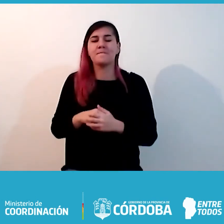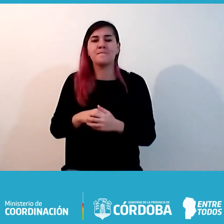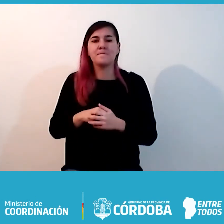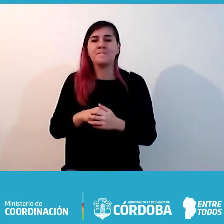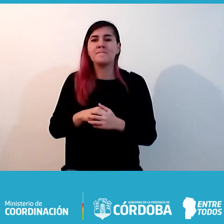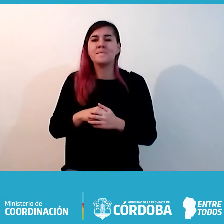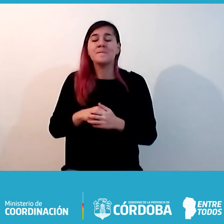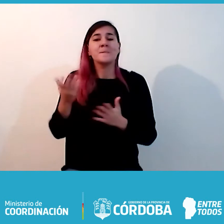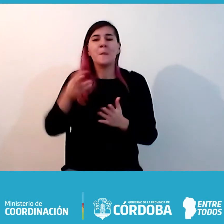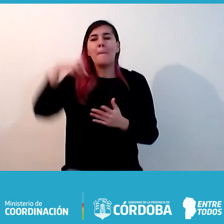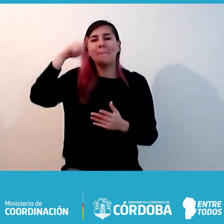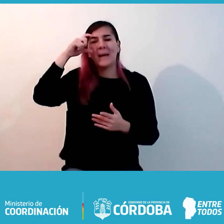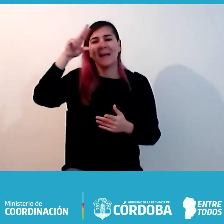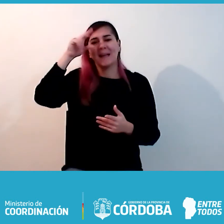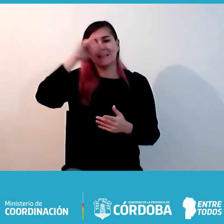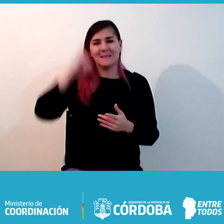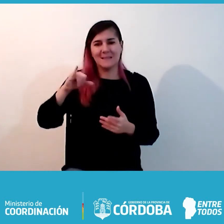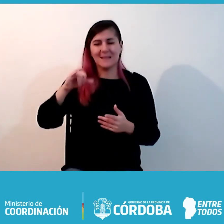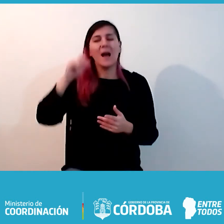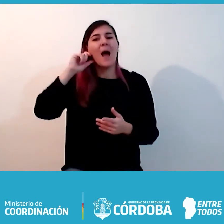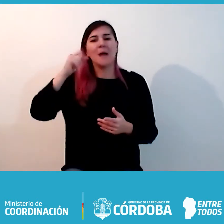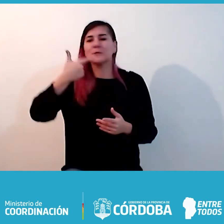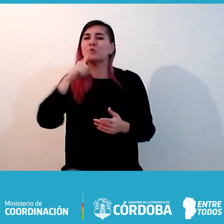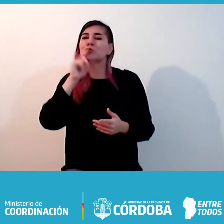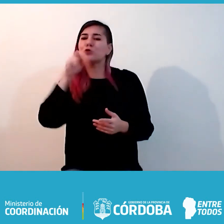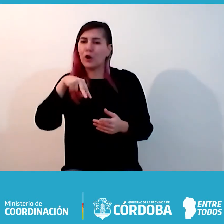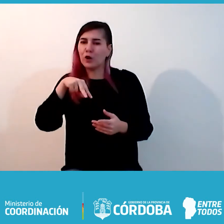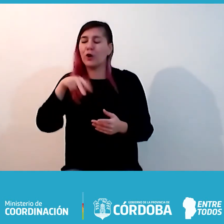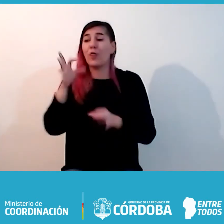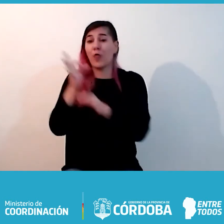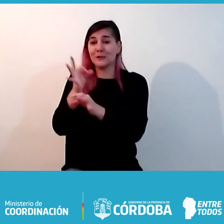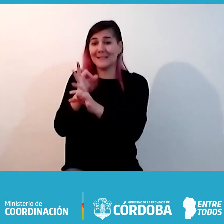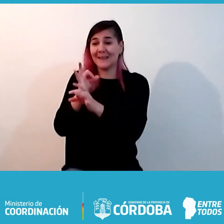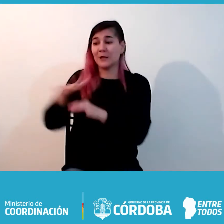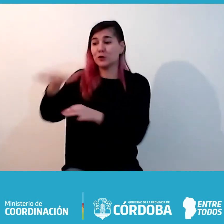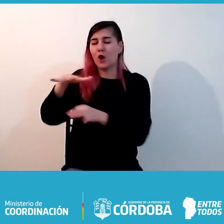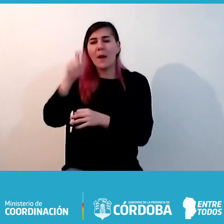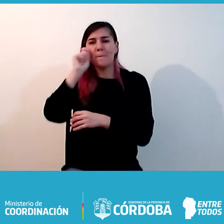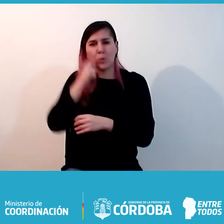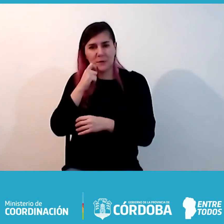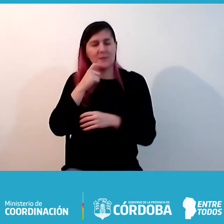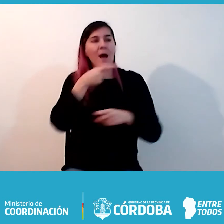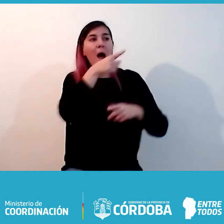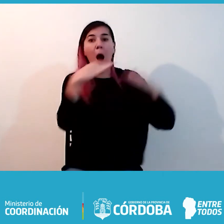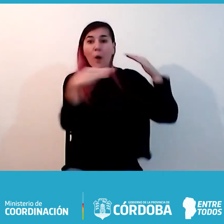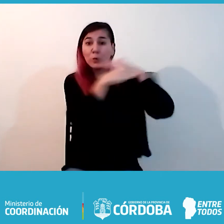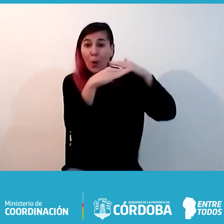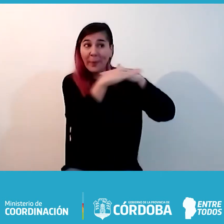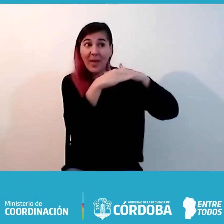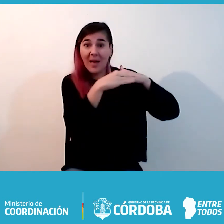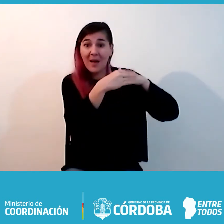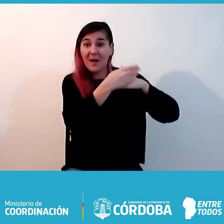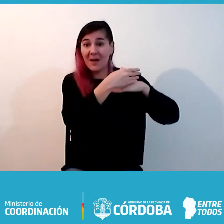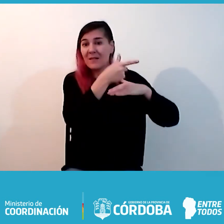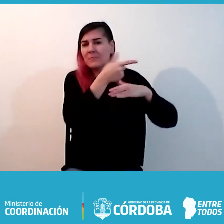señor Pérez Gastón Marcos, quien se presenta como docente en la zona de Punilla. Esta autovía de montaña que se pretende imponer